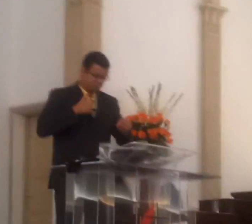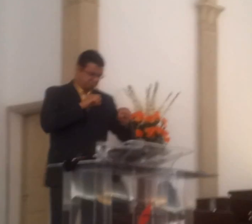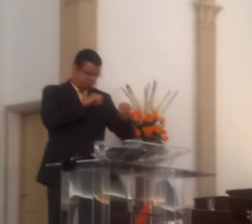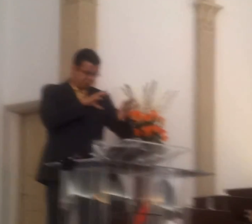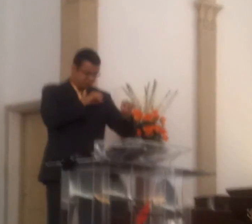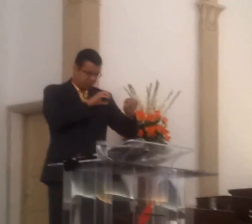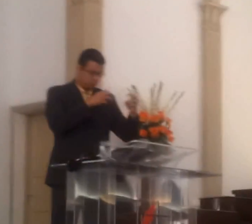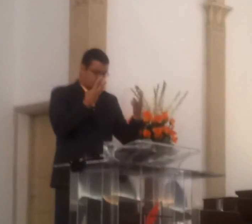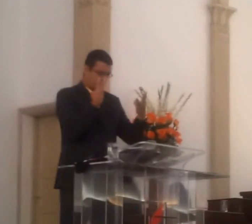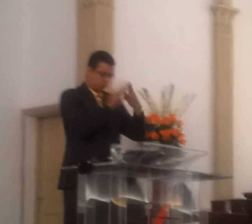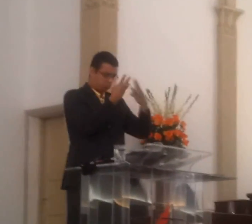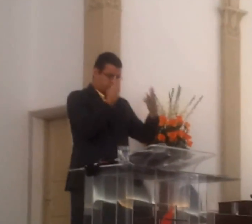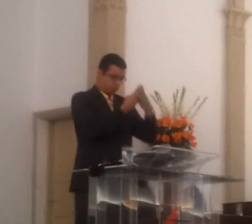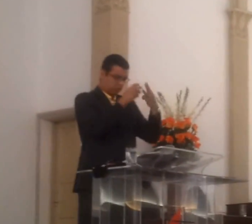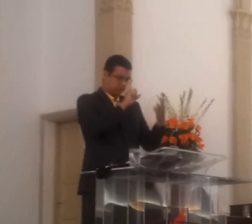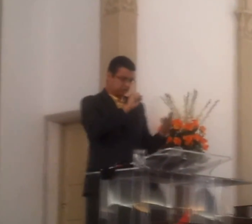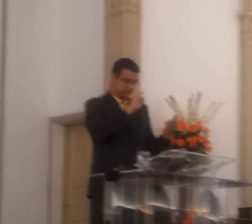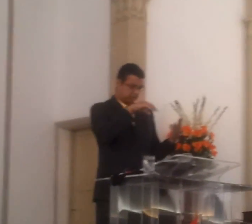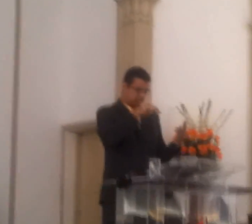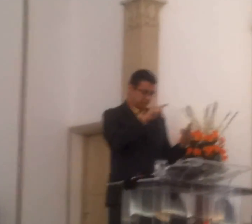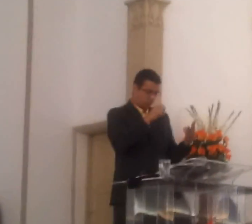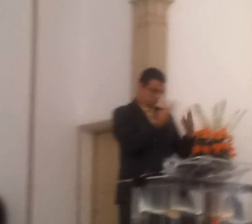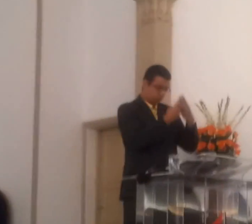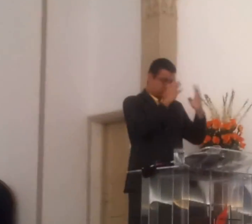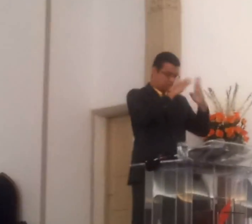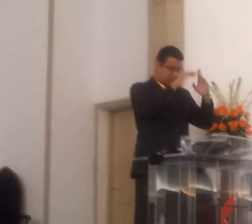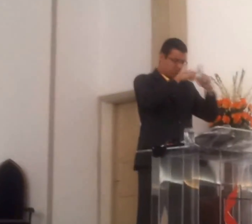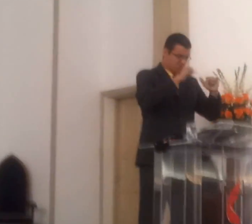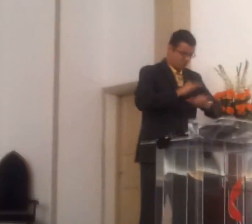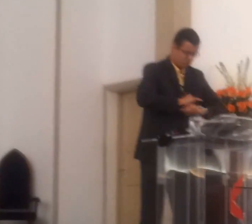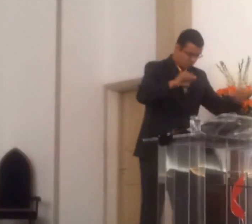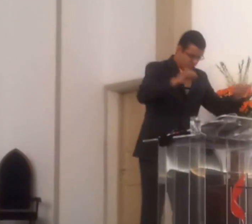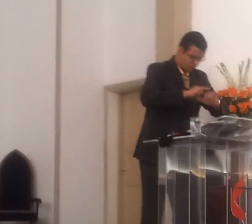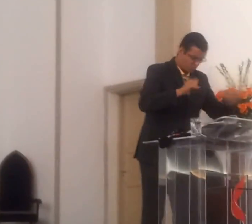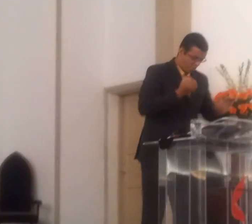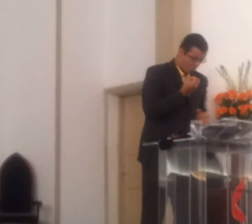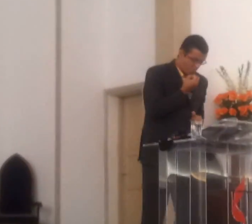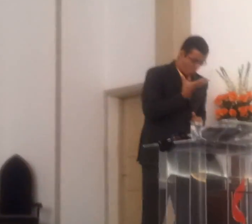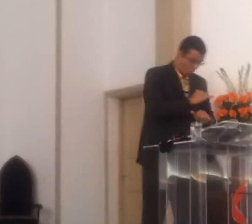um povoado ali, ele passava a ensinar junto aos judeus, em Samaria.